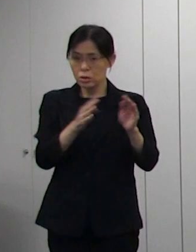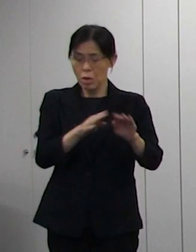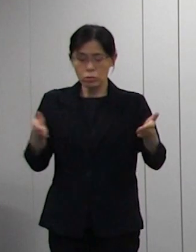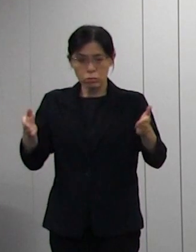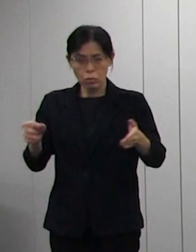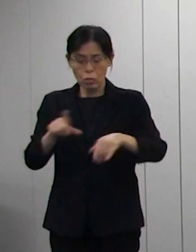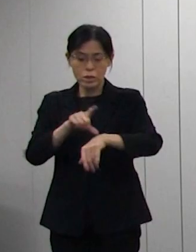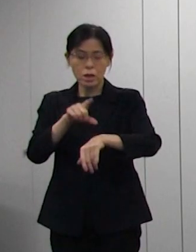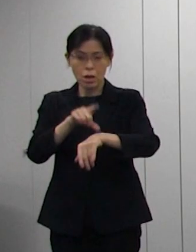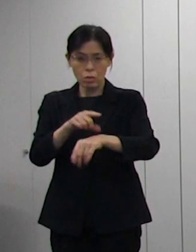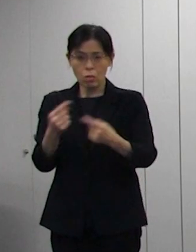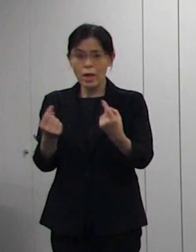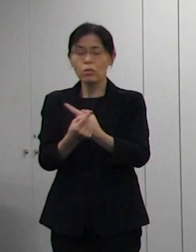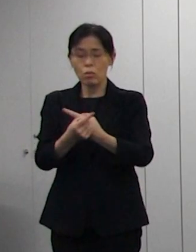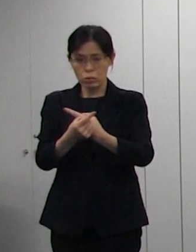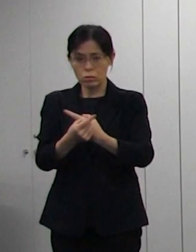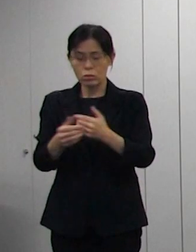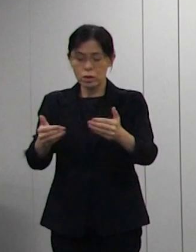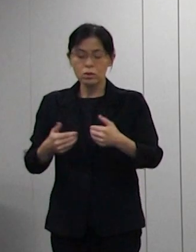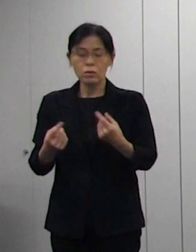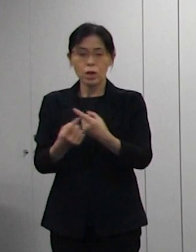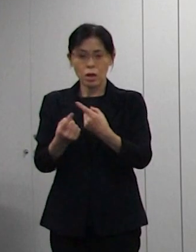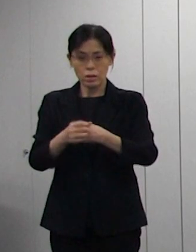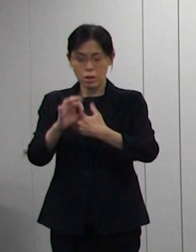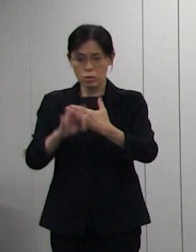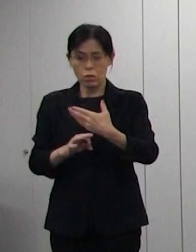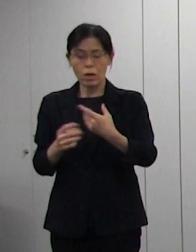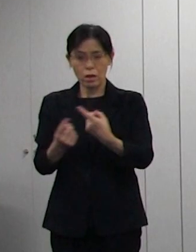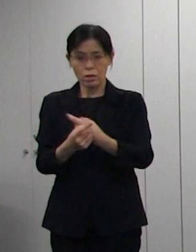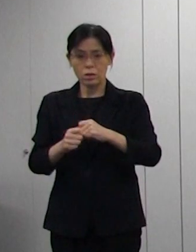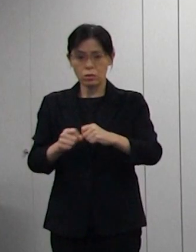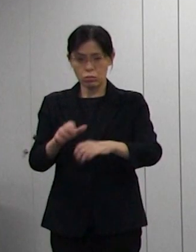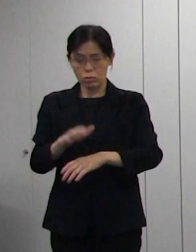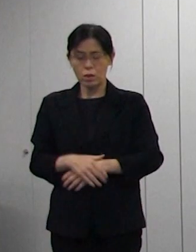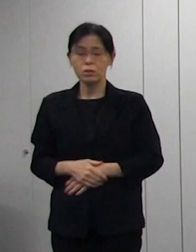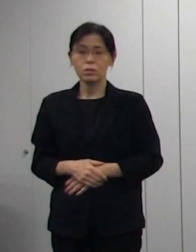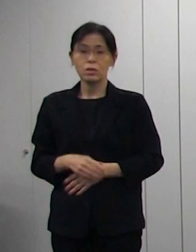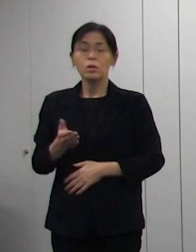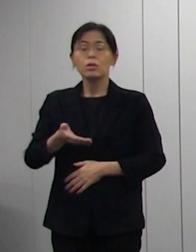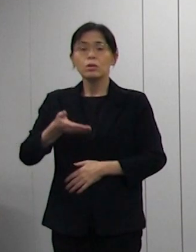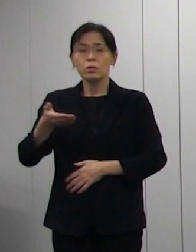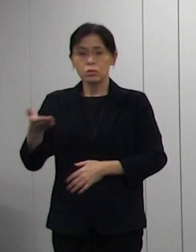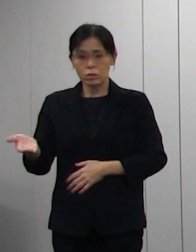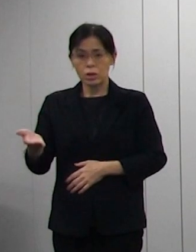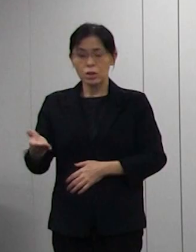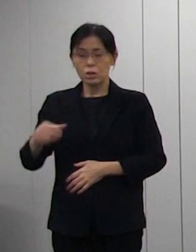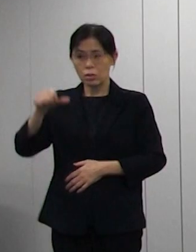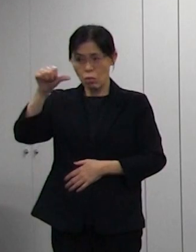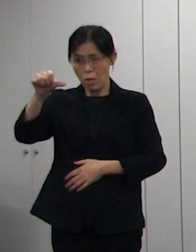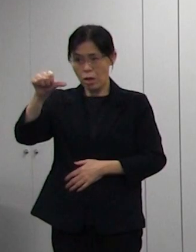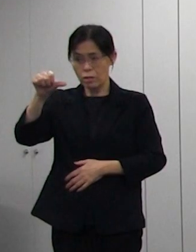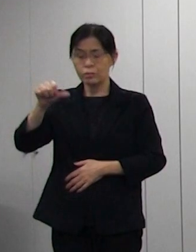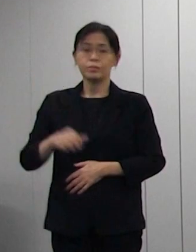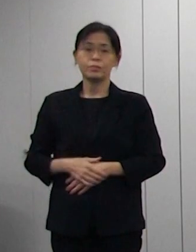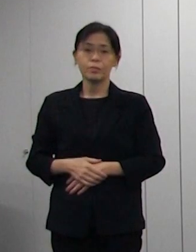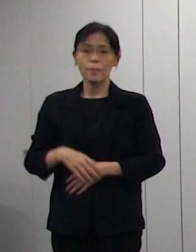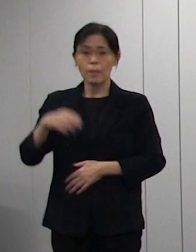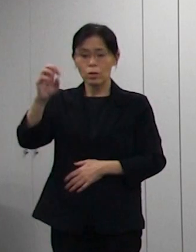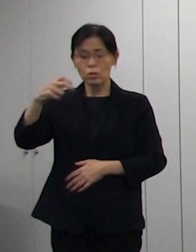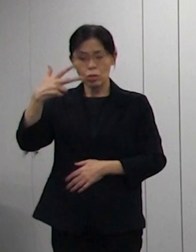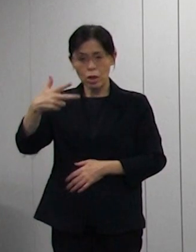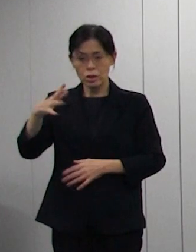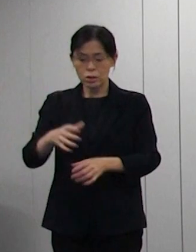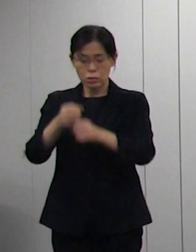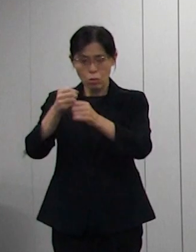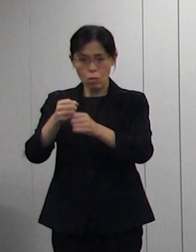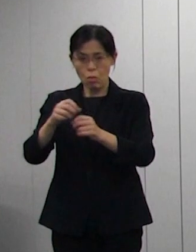について所要の改正を行うものであります。次に5番、日向市